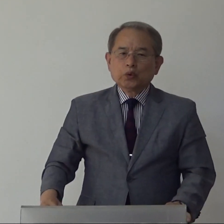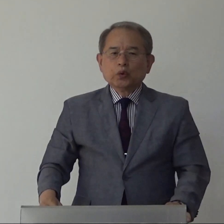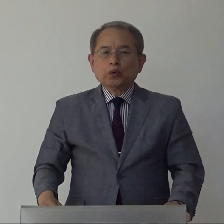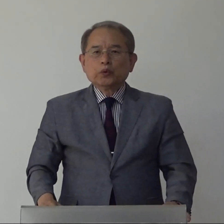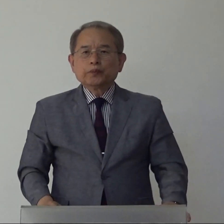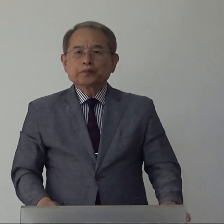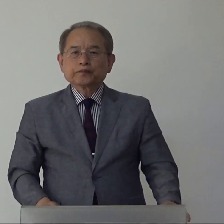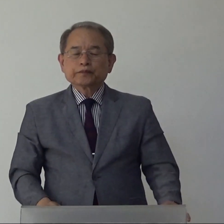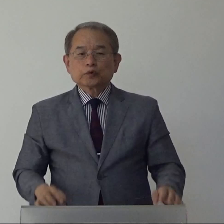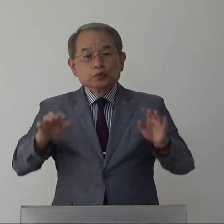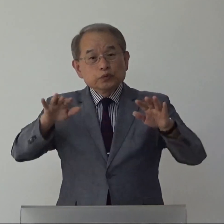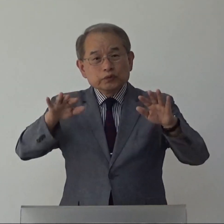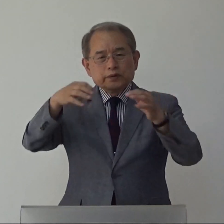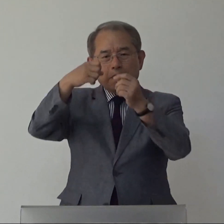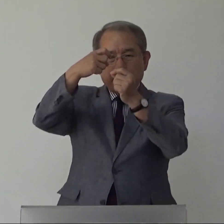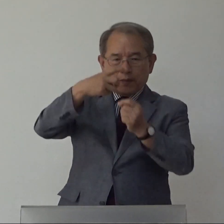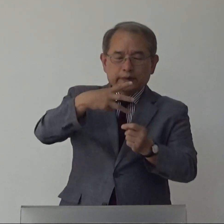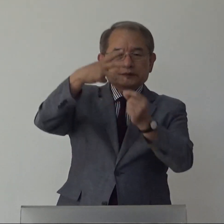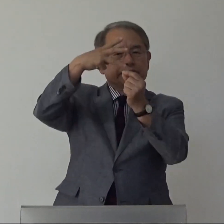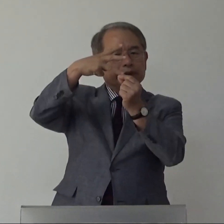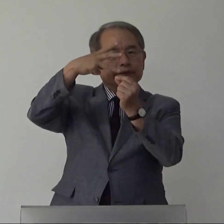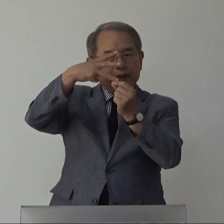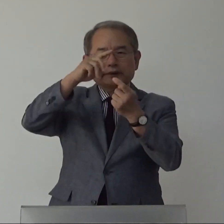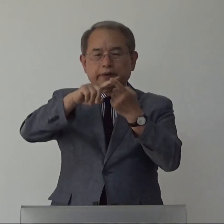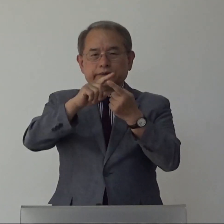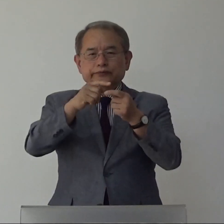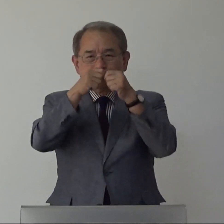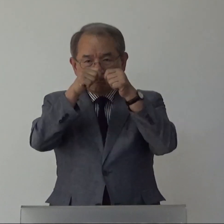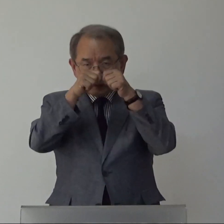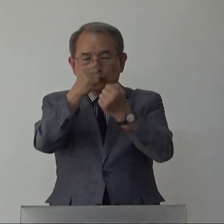공감하고 배려하는 것이 최고입니다.